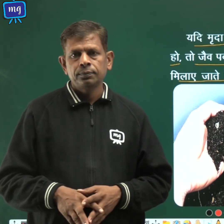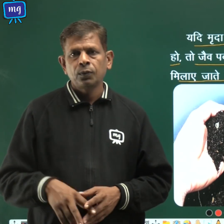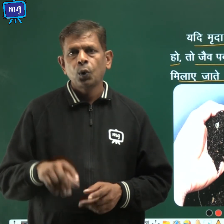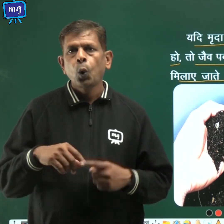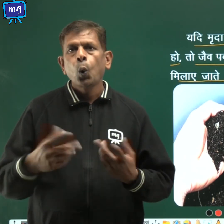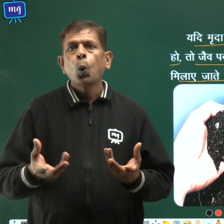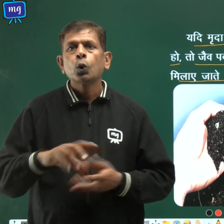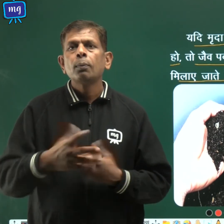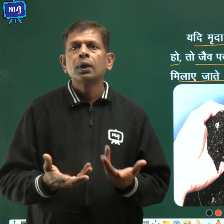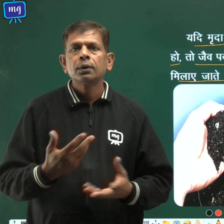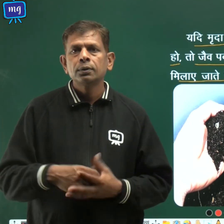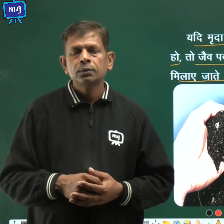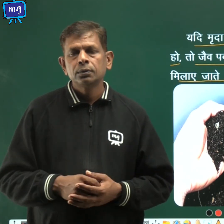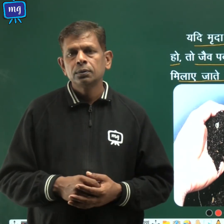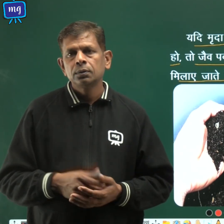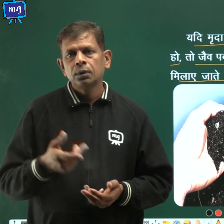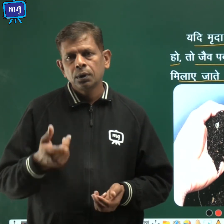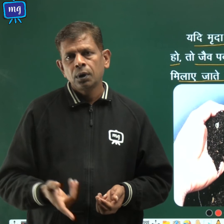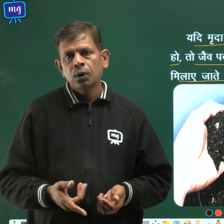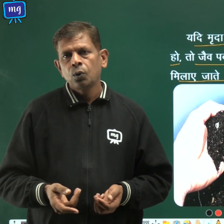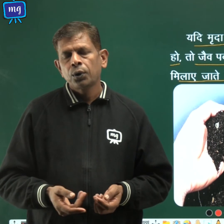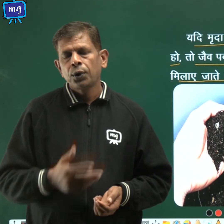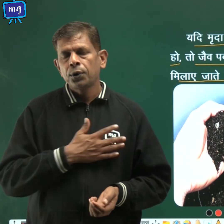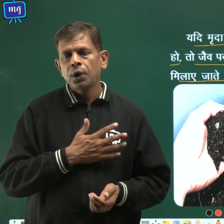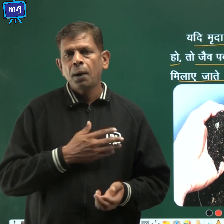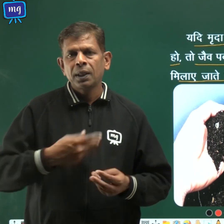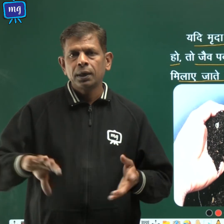क्यों मिलाते हैं बच्चों? क्योंकि जैव पदार्थ